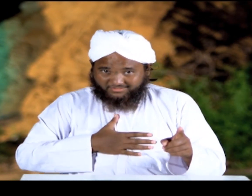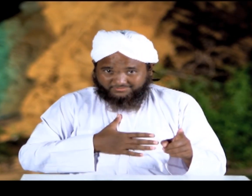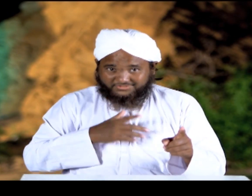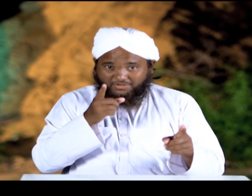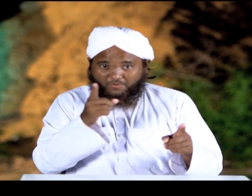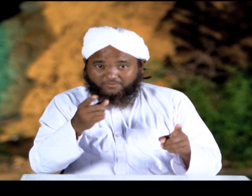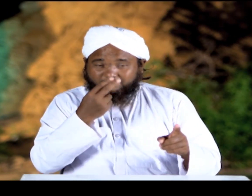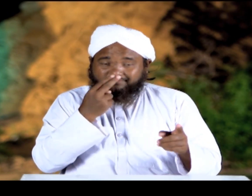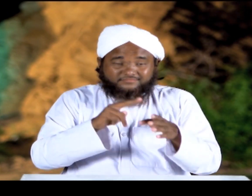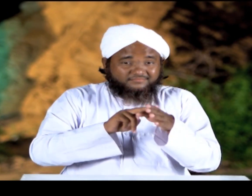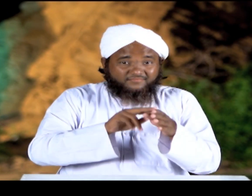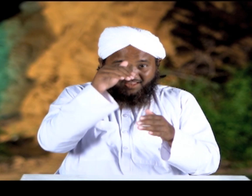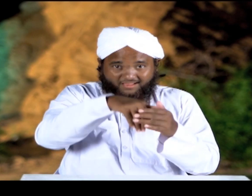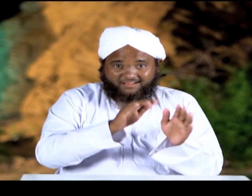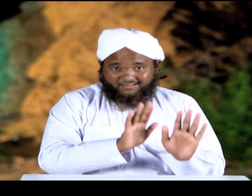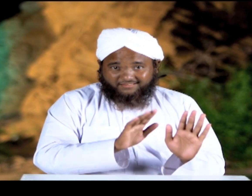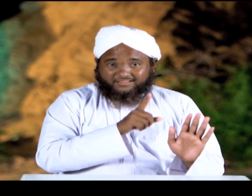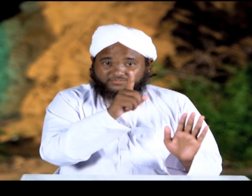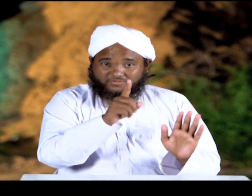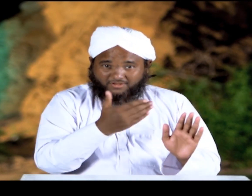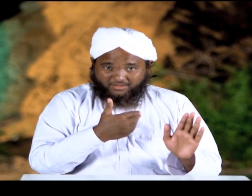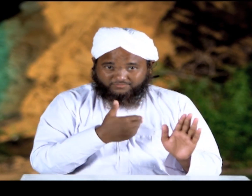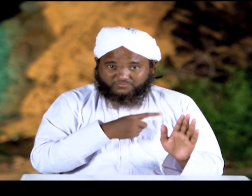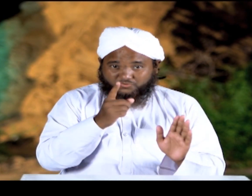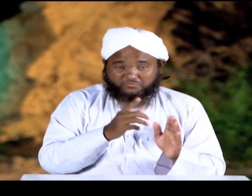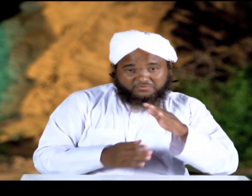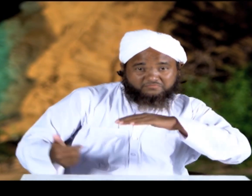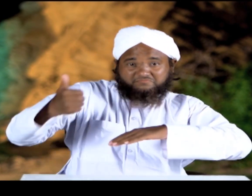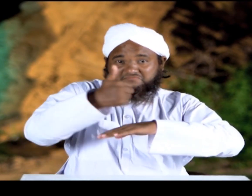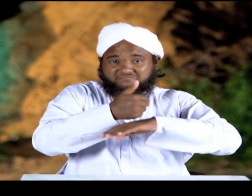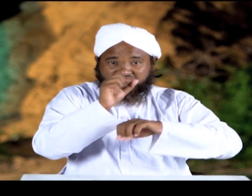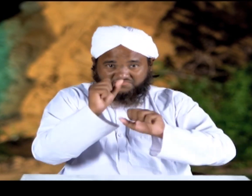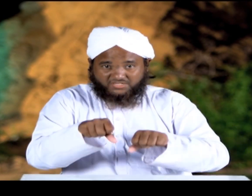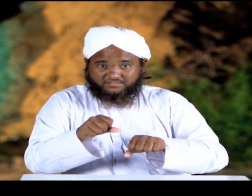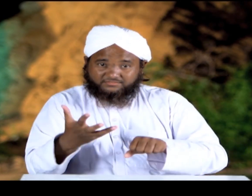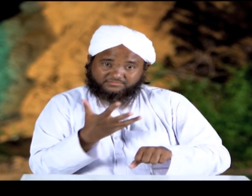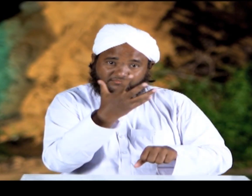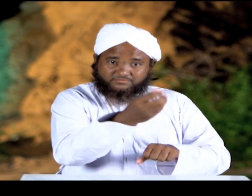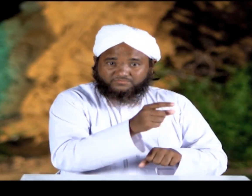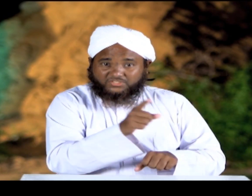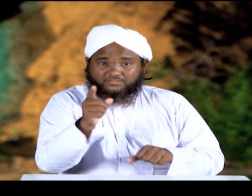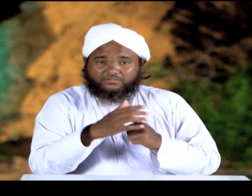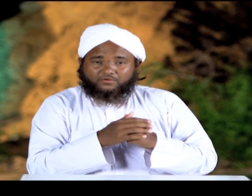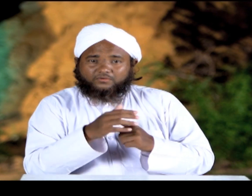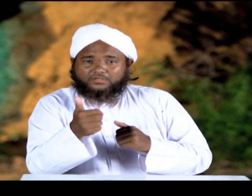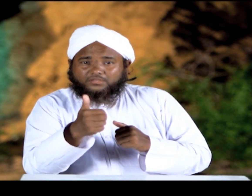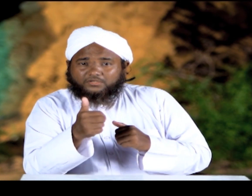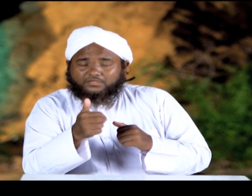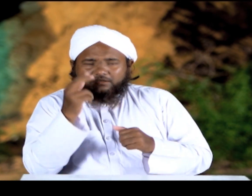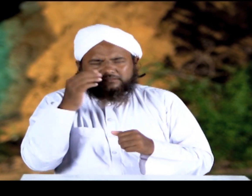اور اسے بلند جگہ رکھا، ہم بھی تمہیں پاک کریں گے۔ ان بزرگ نے دل میں سوچا کہ بشر تو شرابی ہے، شاید مجھے خواب